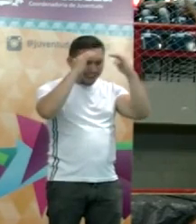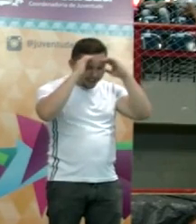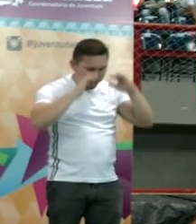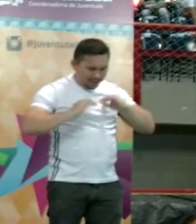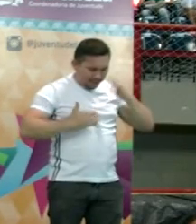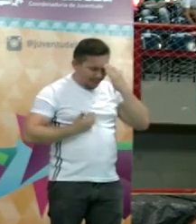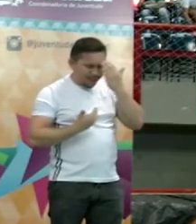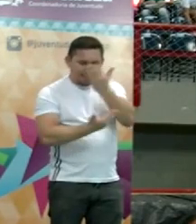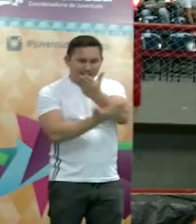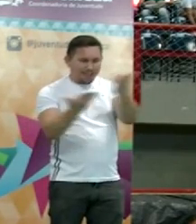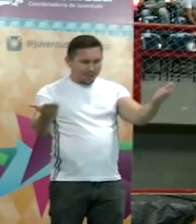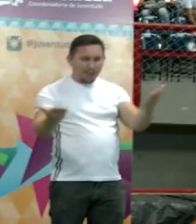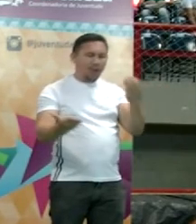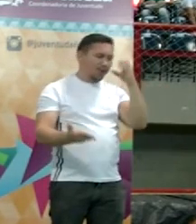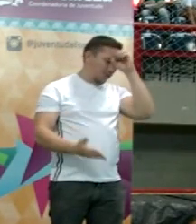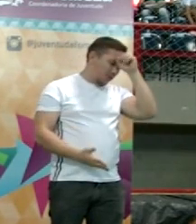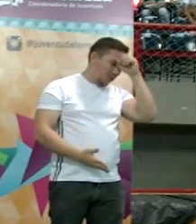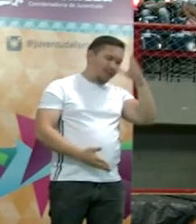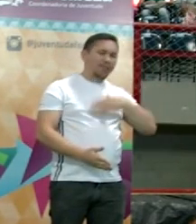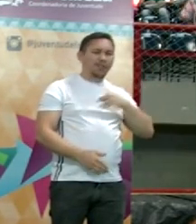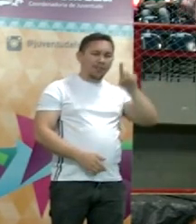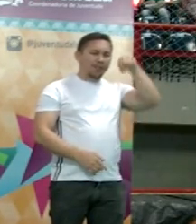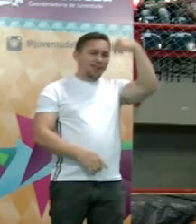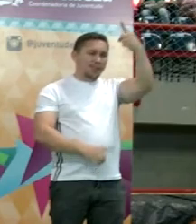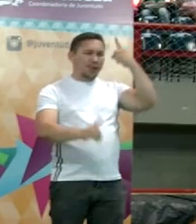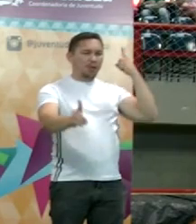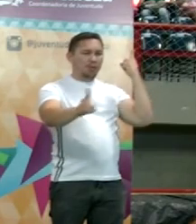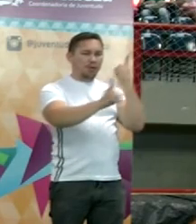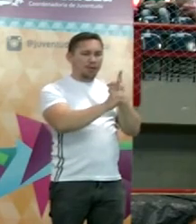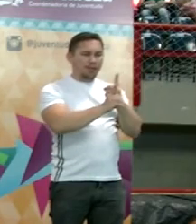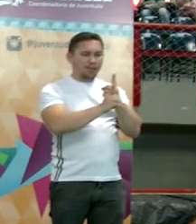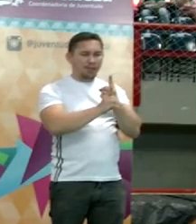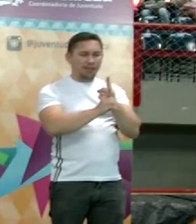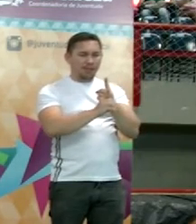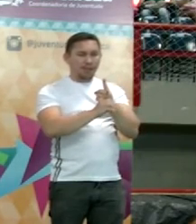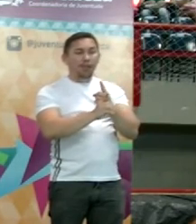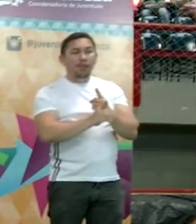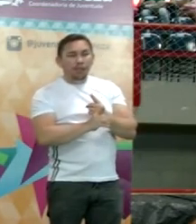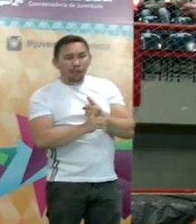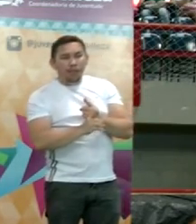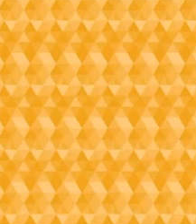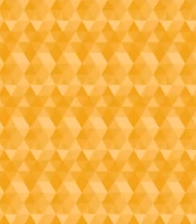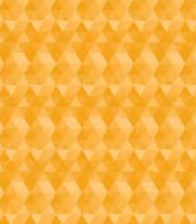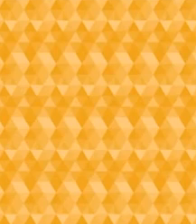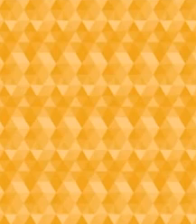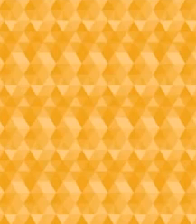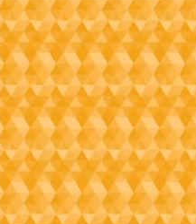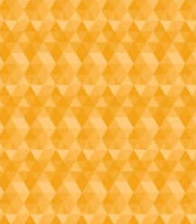tenha sido proveitoso e até uma próxima oportunidade.